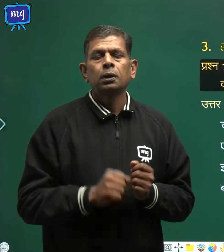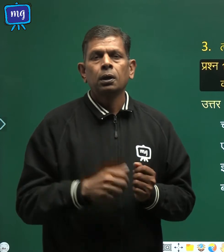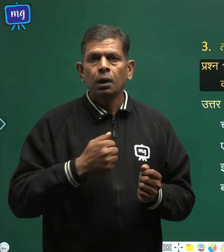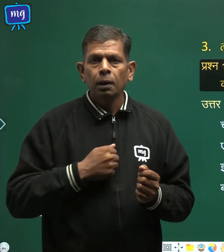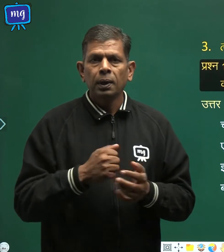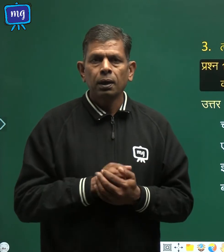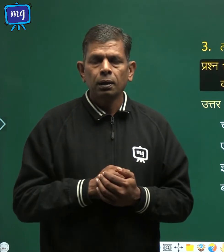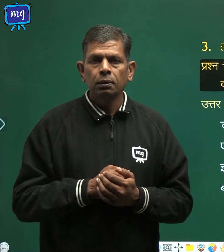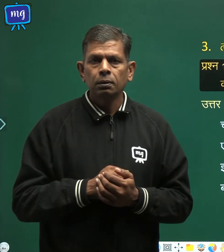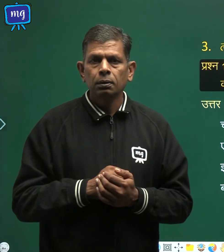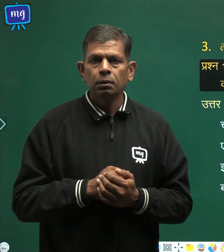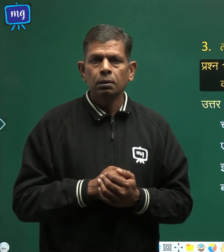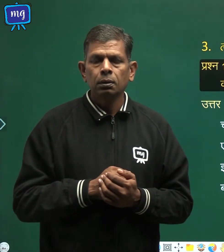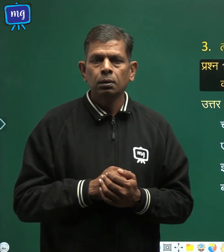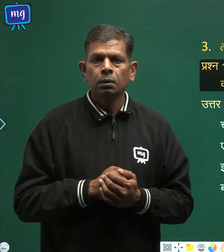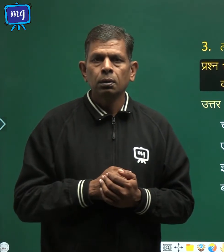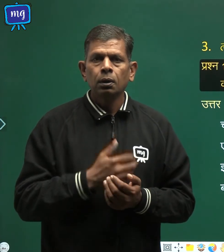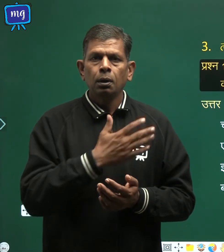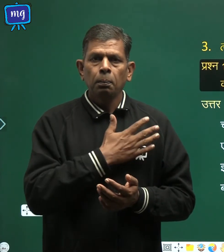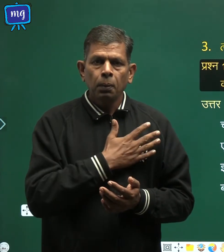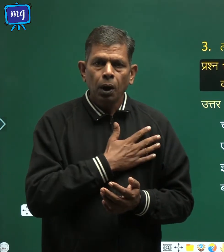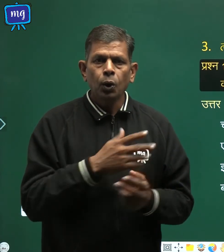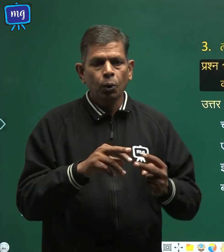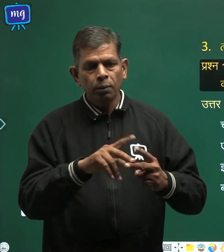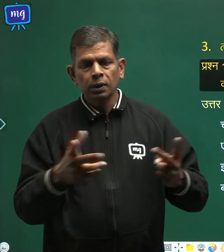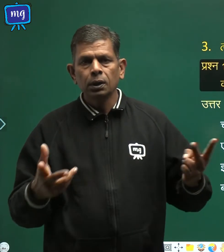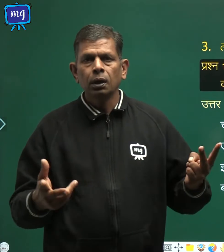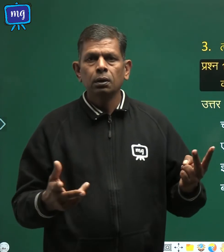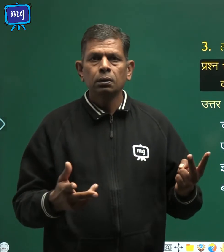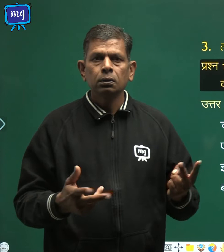हमें जैव विविधता का